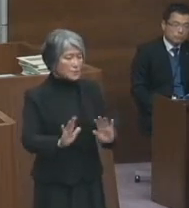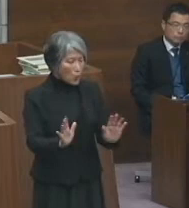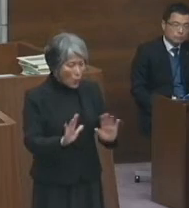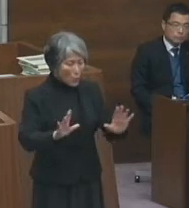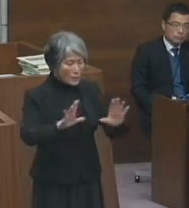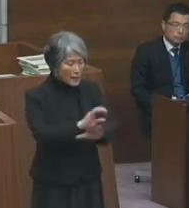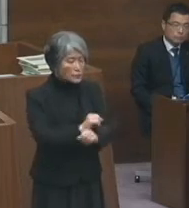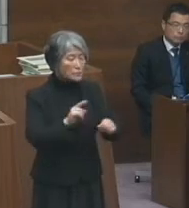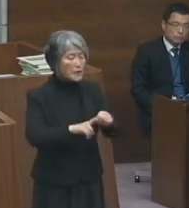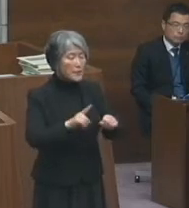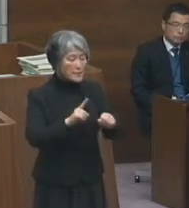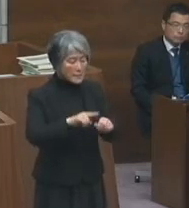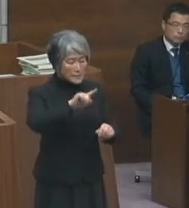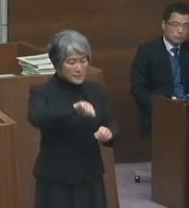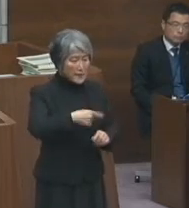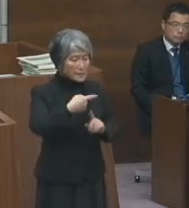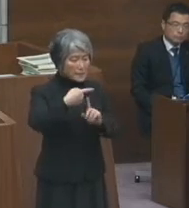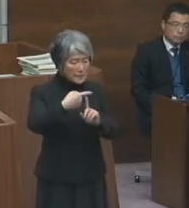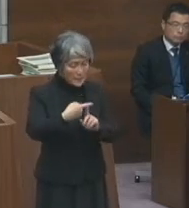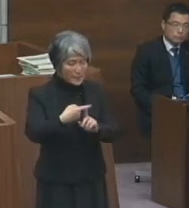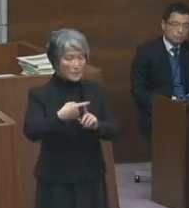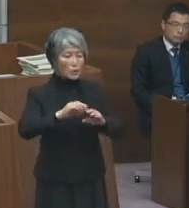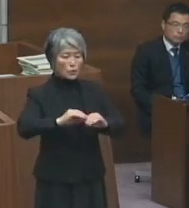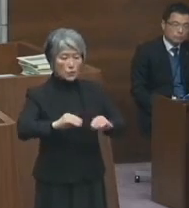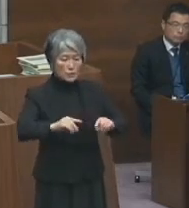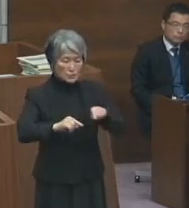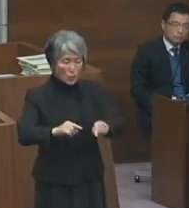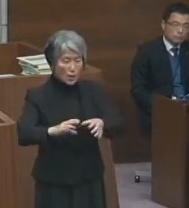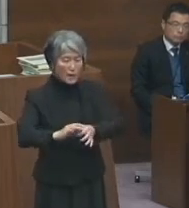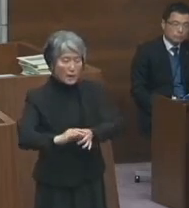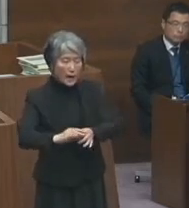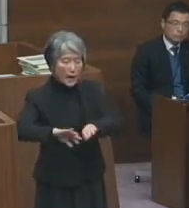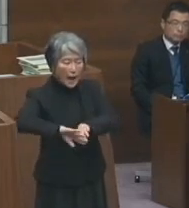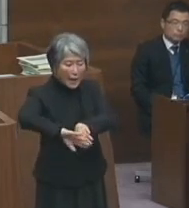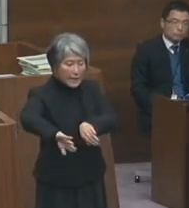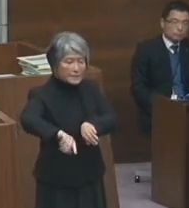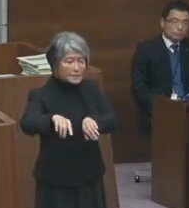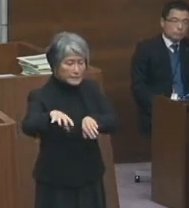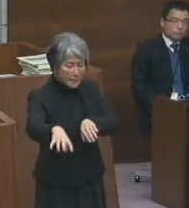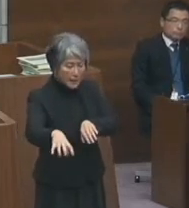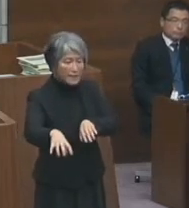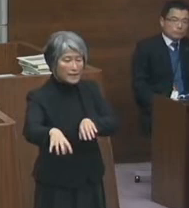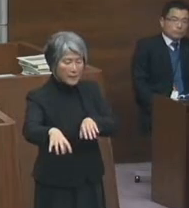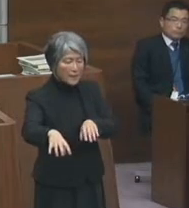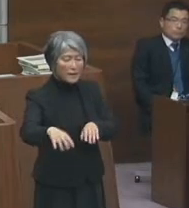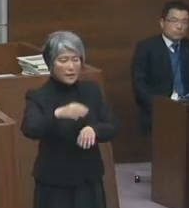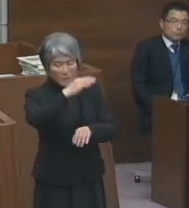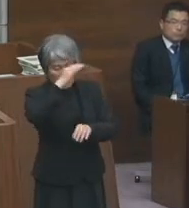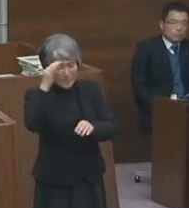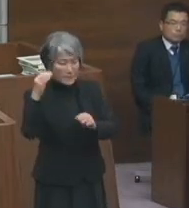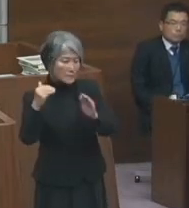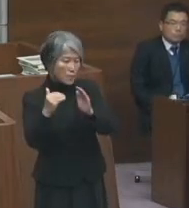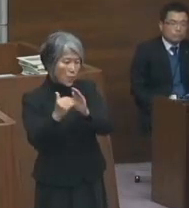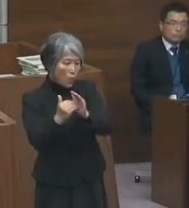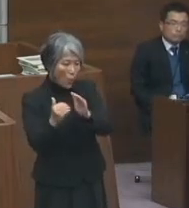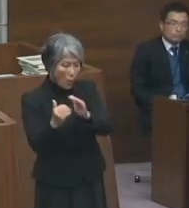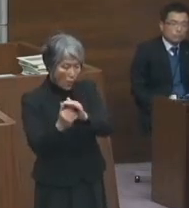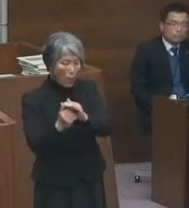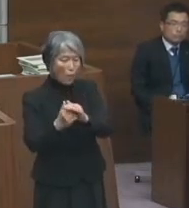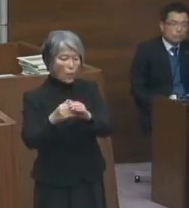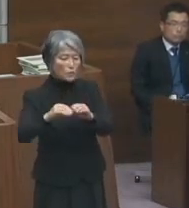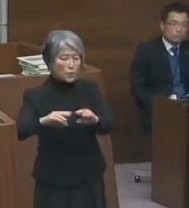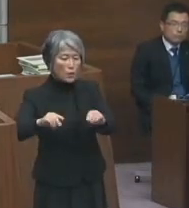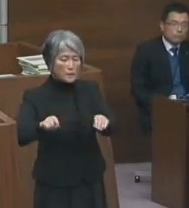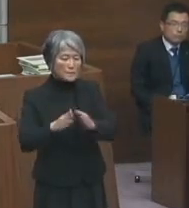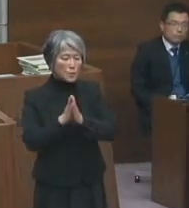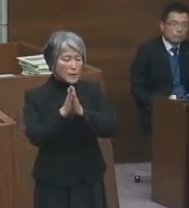の公募と切り離して、一地権者としてご協力いただけるよう、新興不動産に依頼をし、保育所